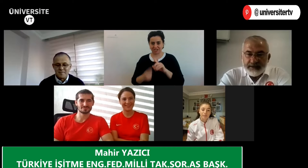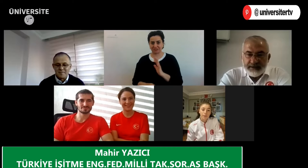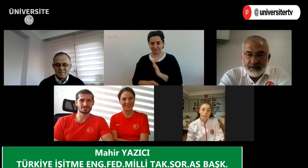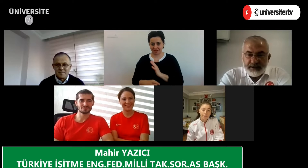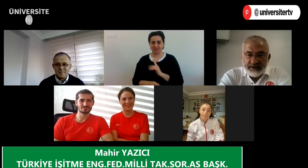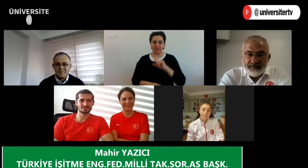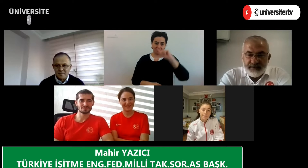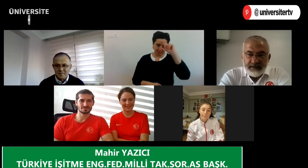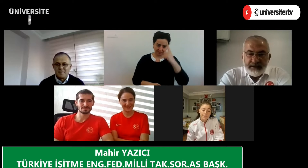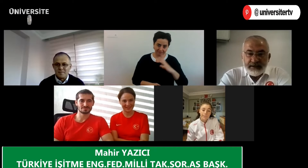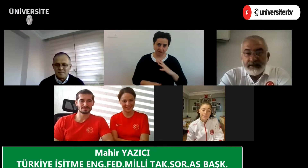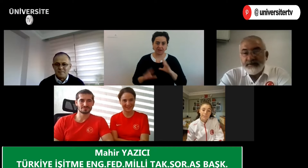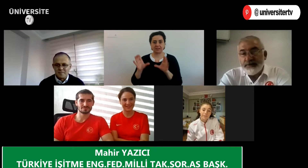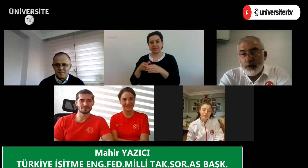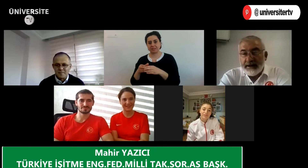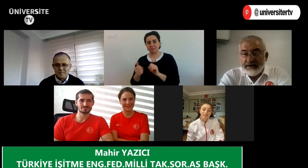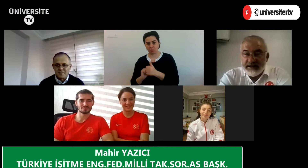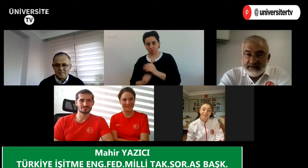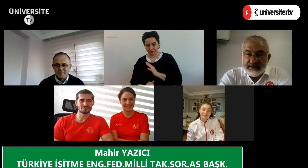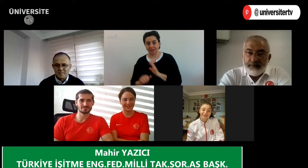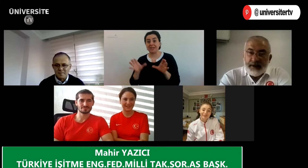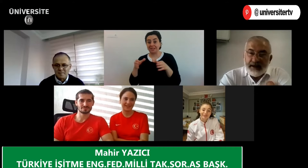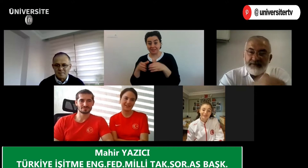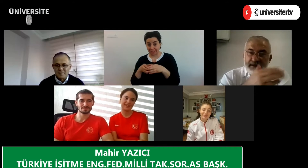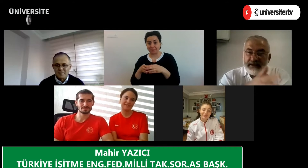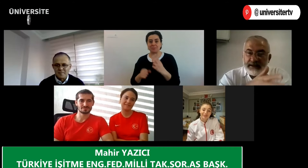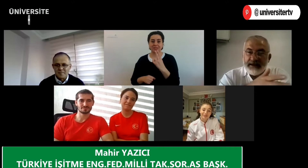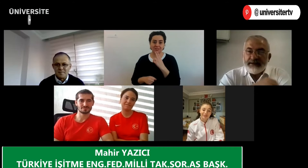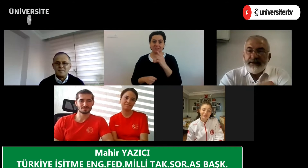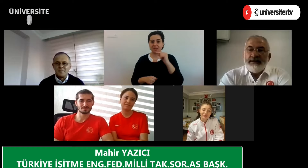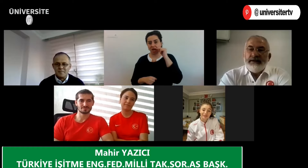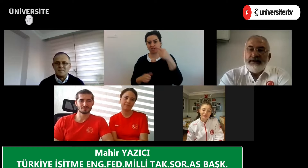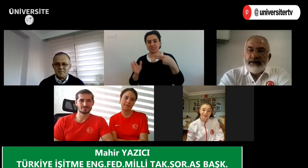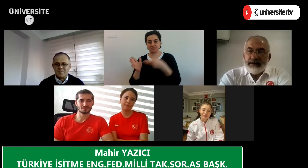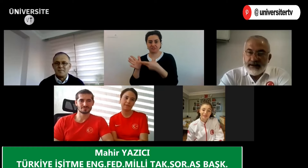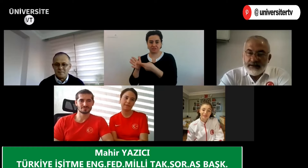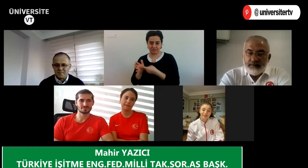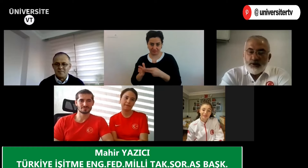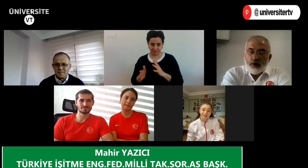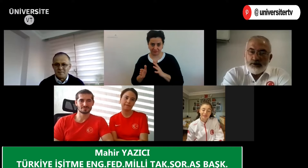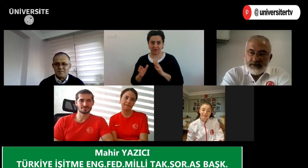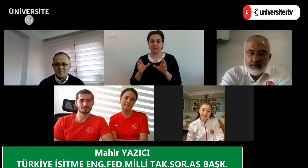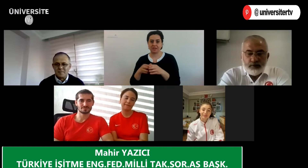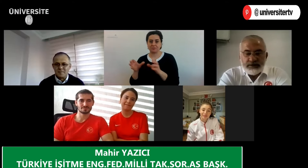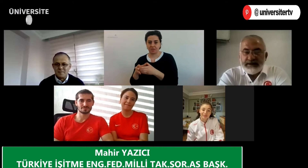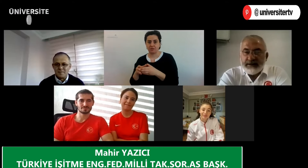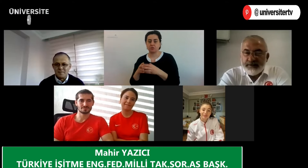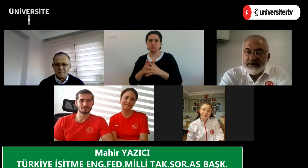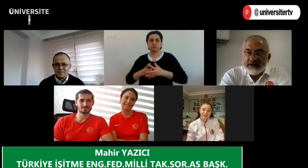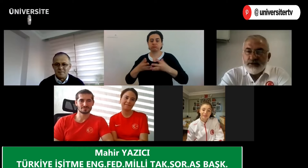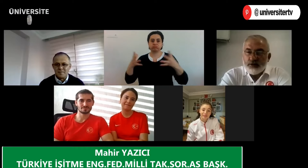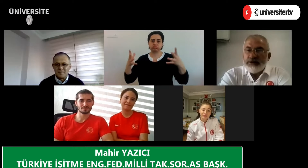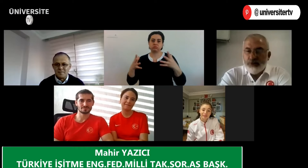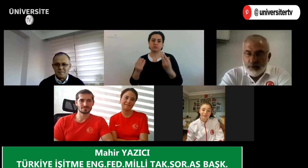var, ferdi branşlar var. Takım sporları içerisinde de bayan ve erkekler takımları olduğu zaman bu sayı